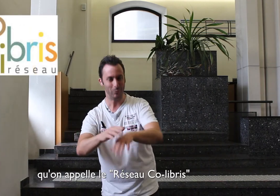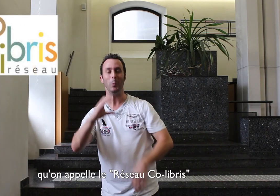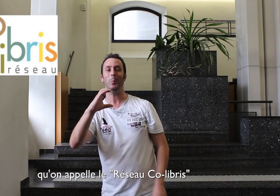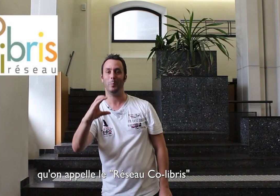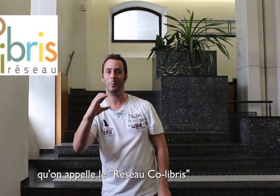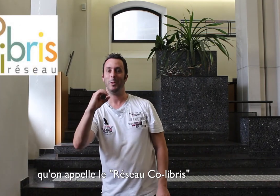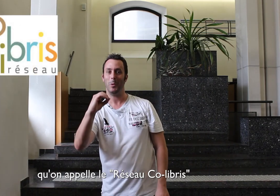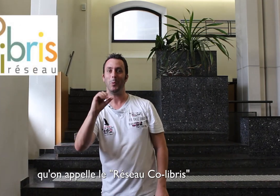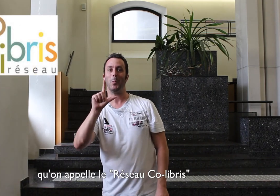Colibris